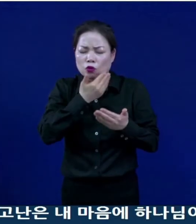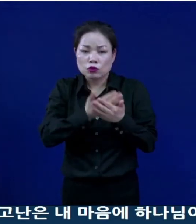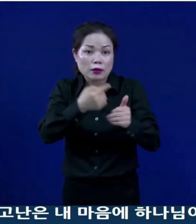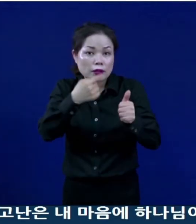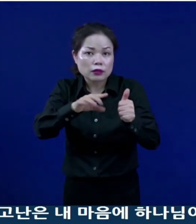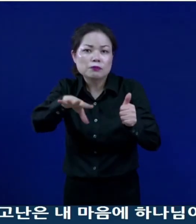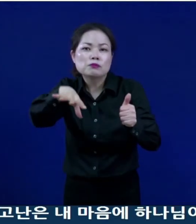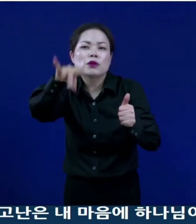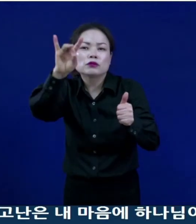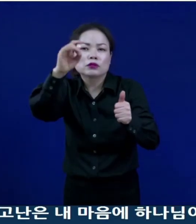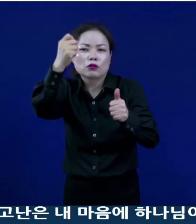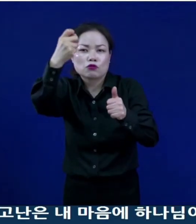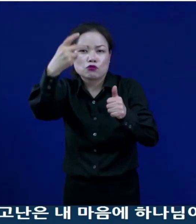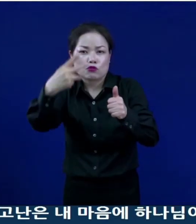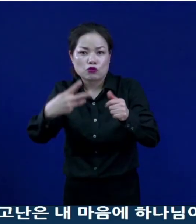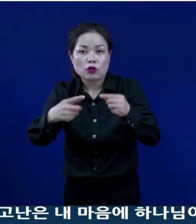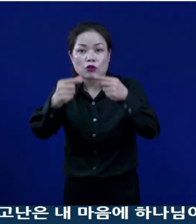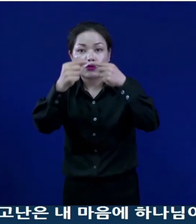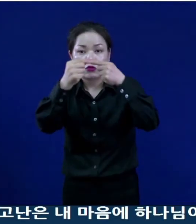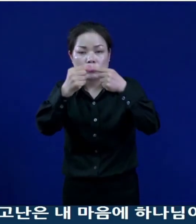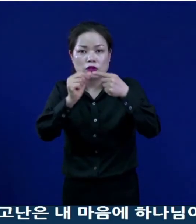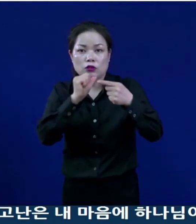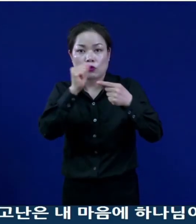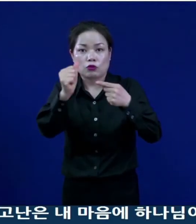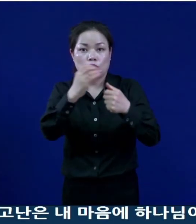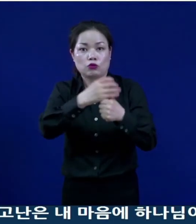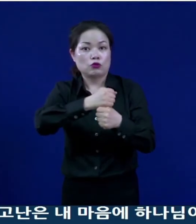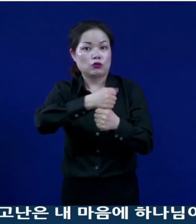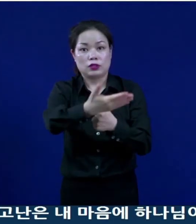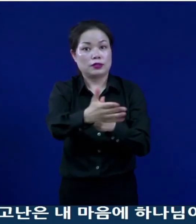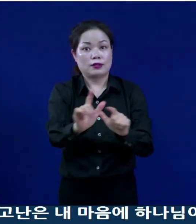가르침의 우선순위를 결코 놓치지 않습니다.